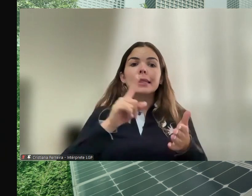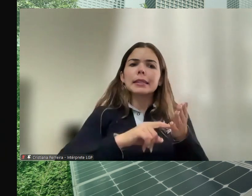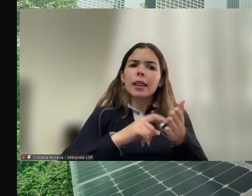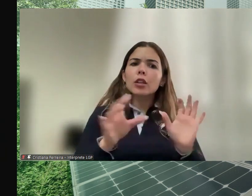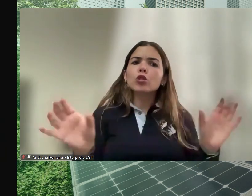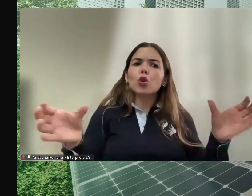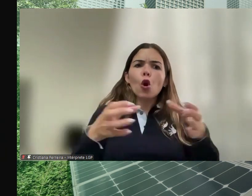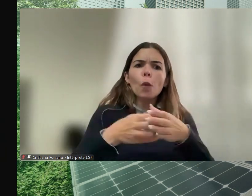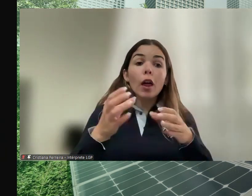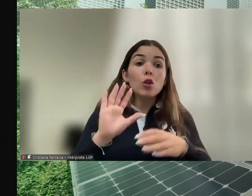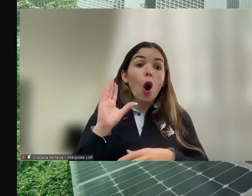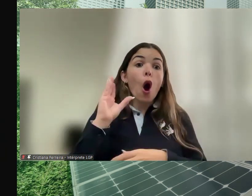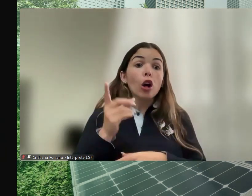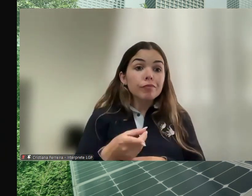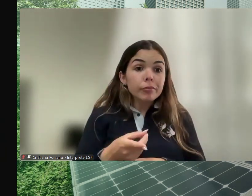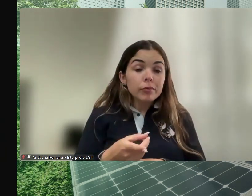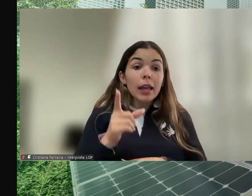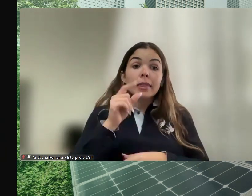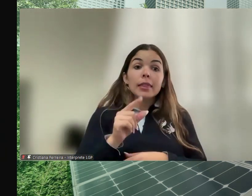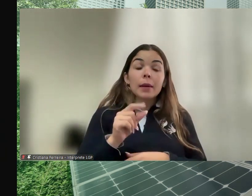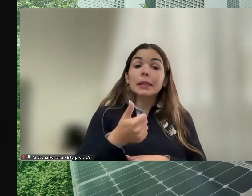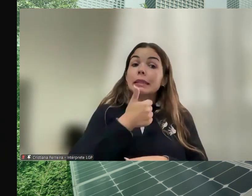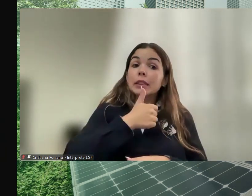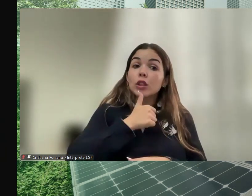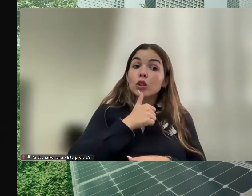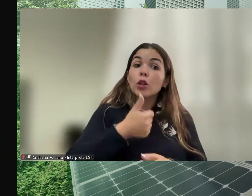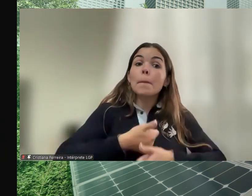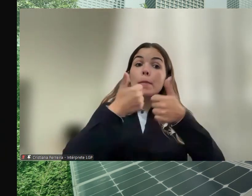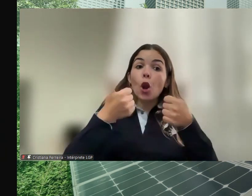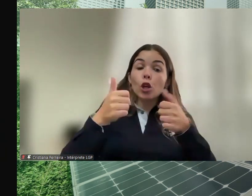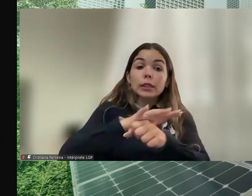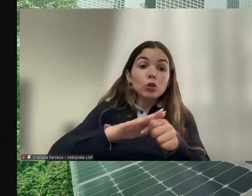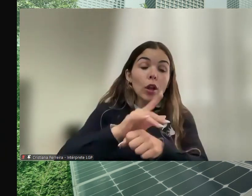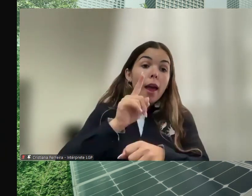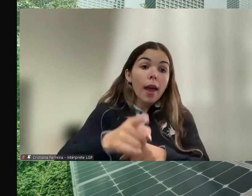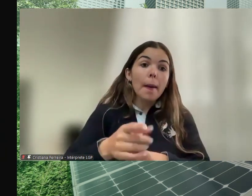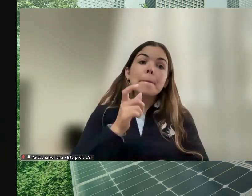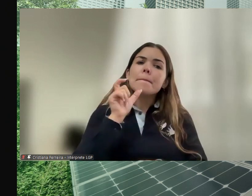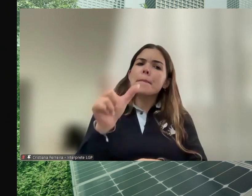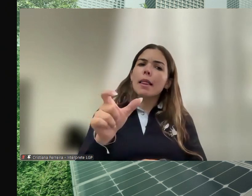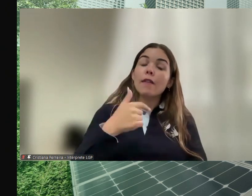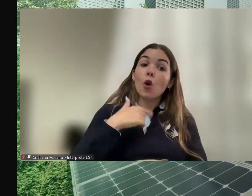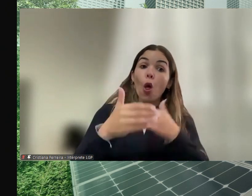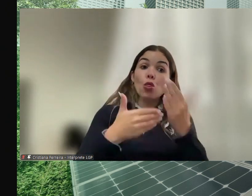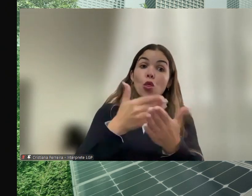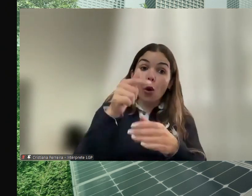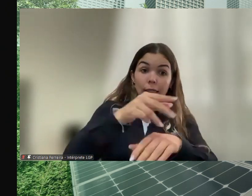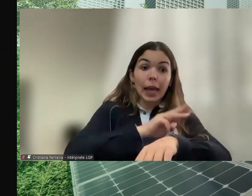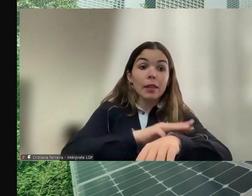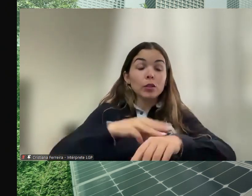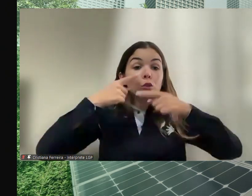que decidir e tomar decisões que são as mais apropriadas para aqueles contextos. Por isso, a palavra que eu trago aqui para a administração pública